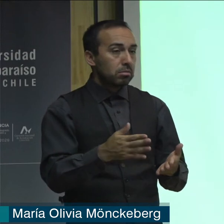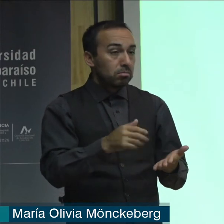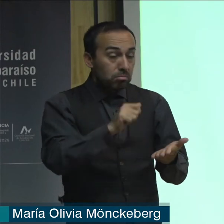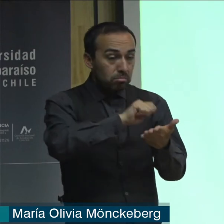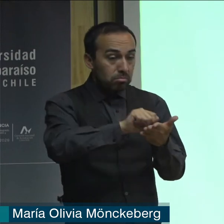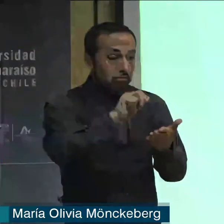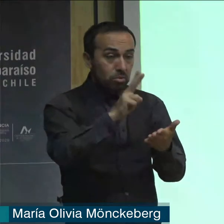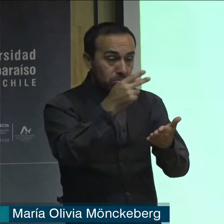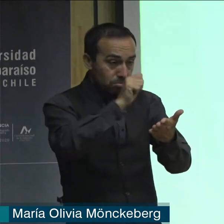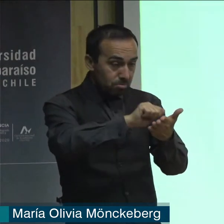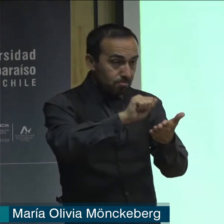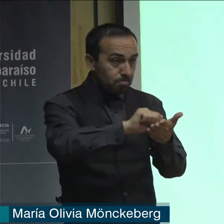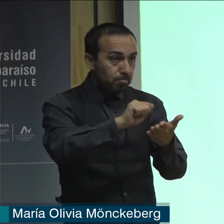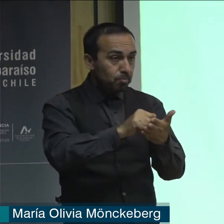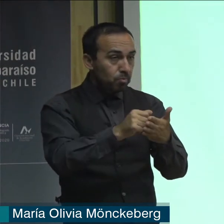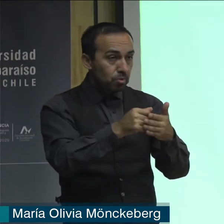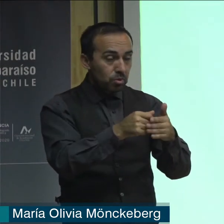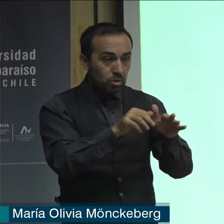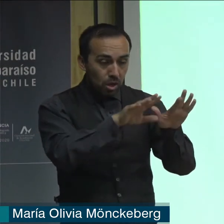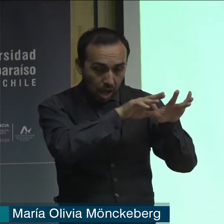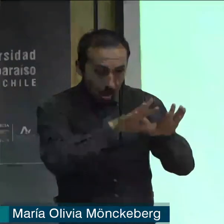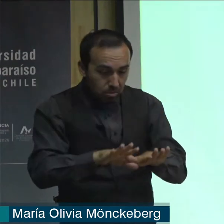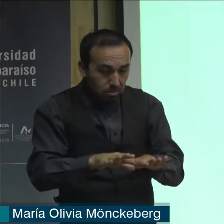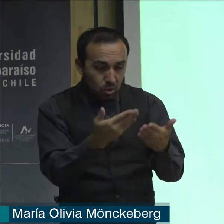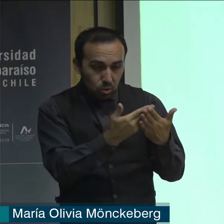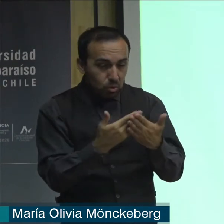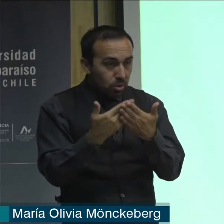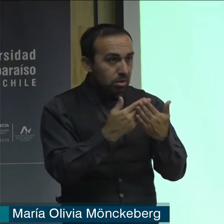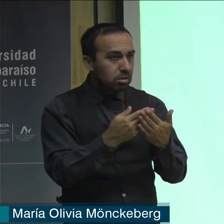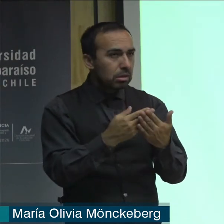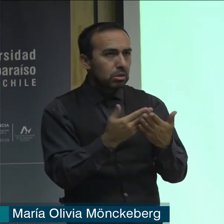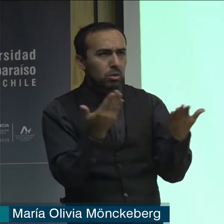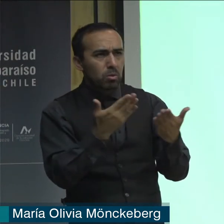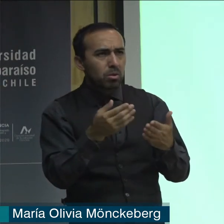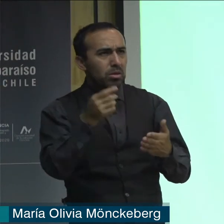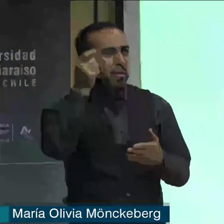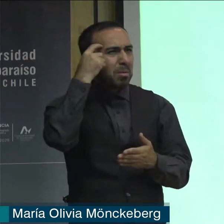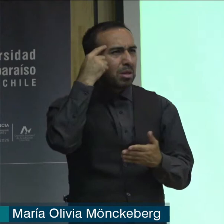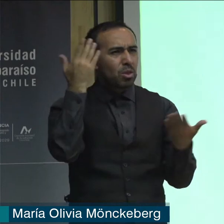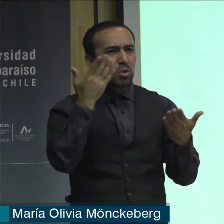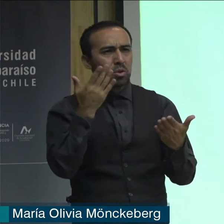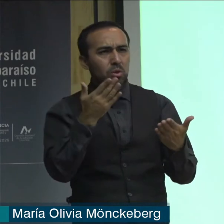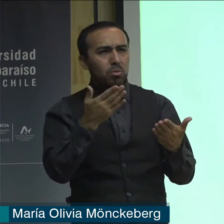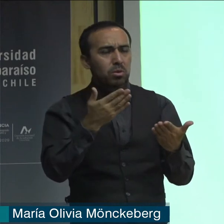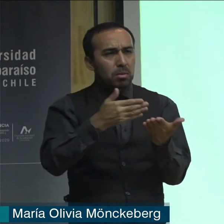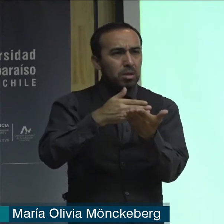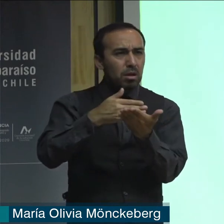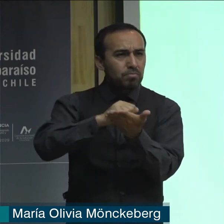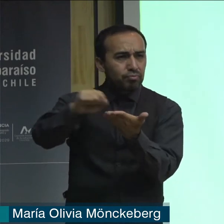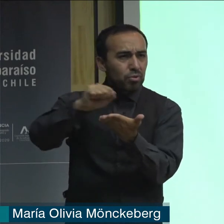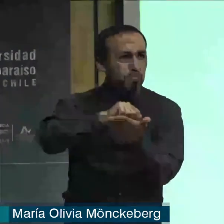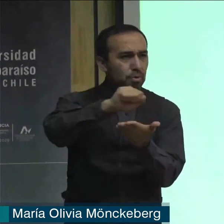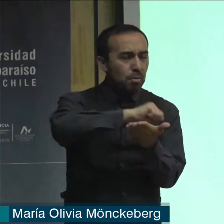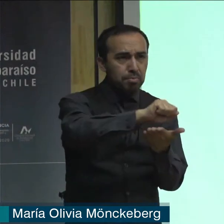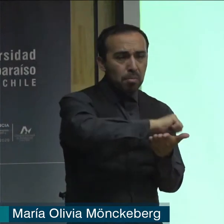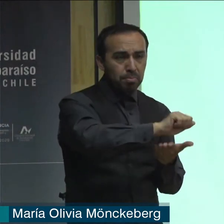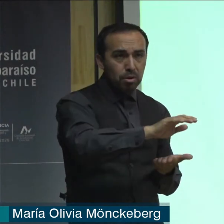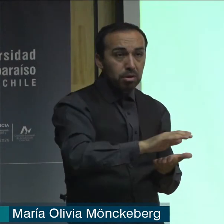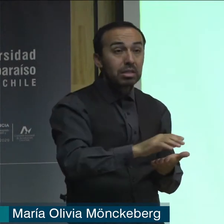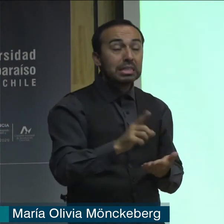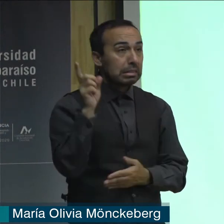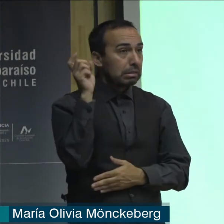Educación y de todo estudiar el asunto de ver cómo se puede por dónde se empieza a condenar pero es complicado porque